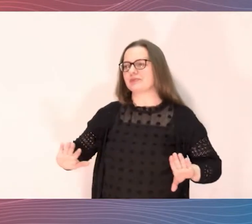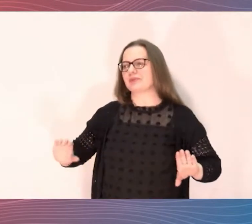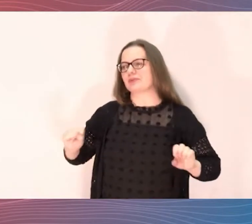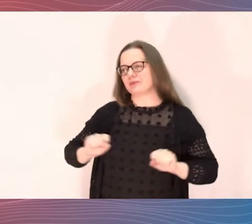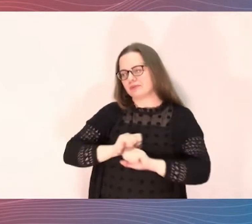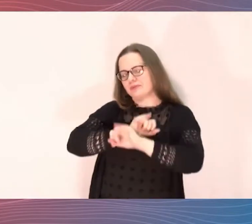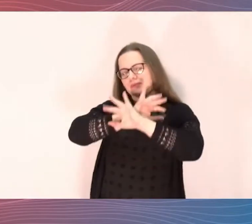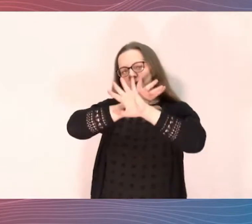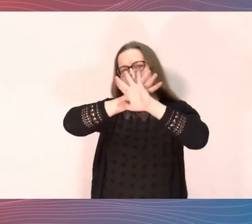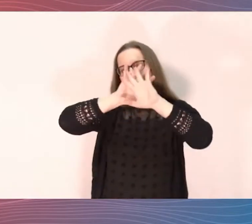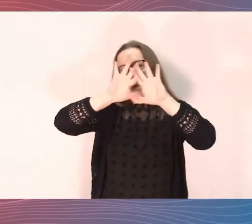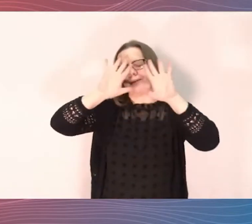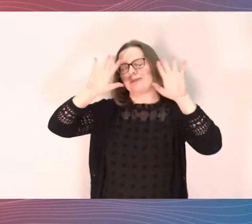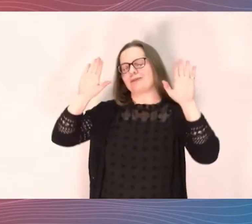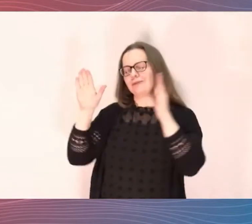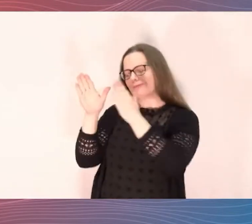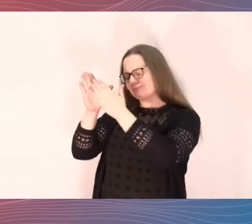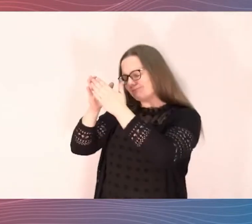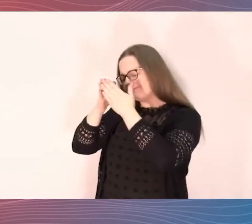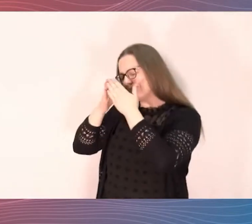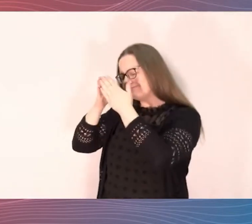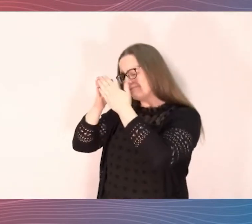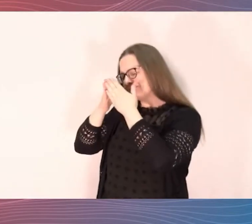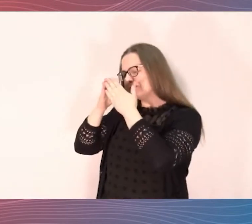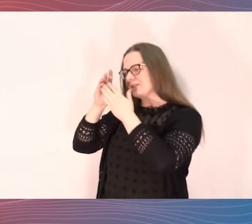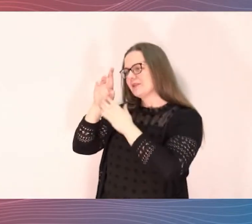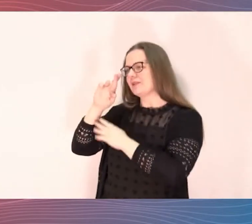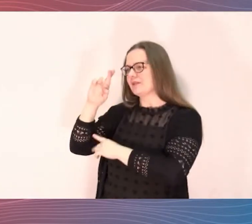de coração puro.